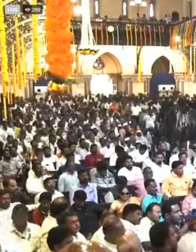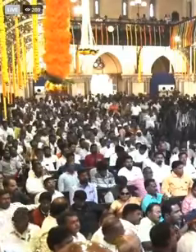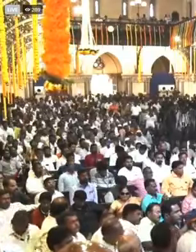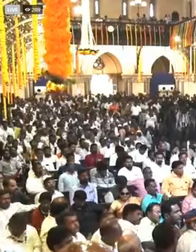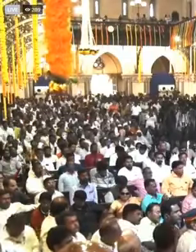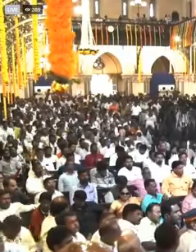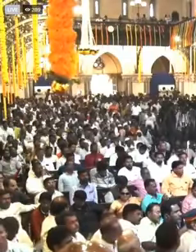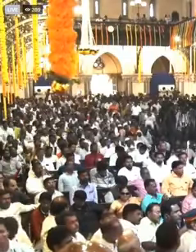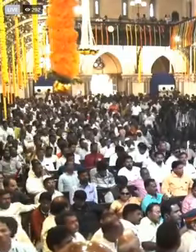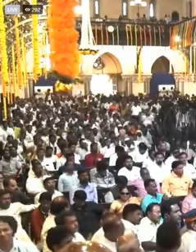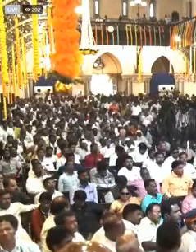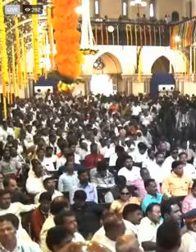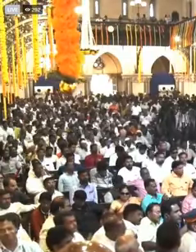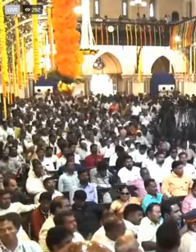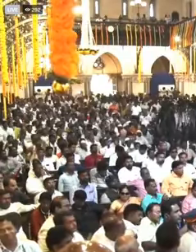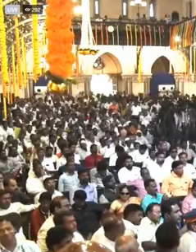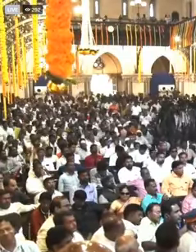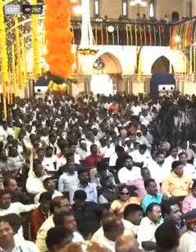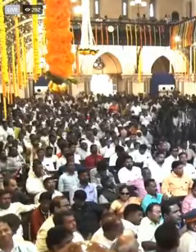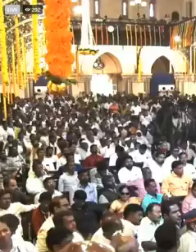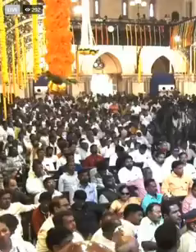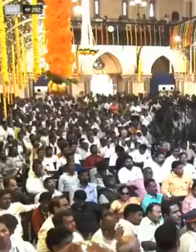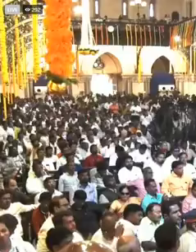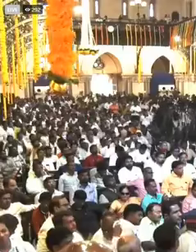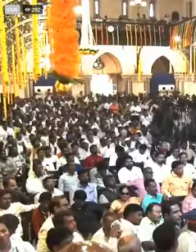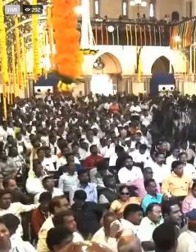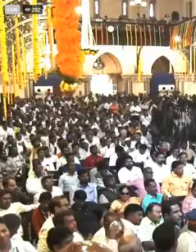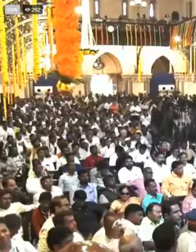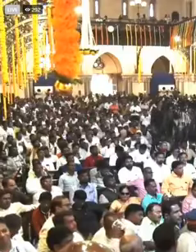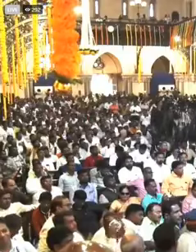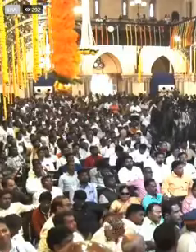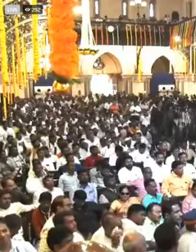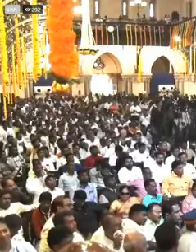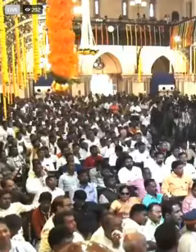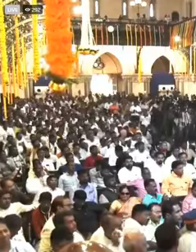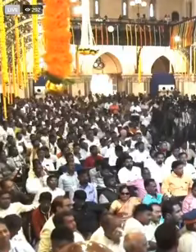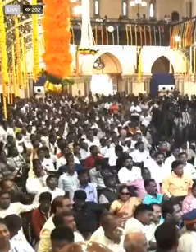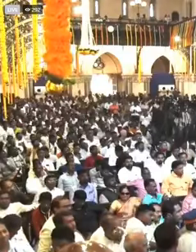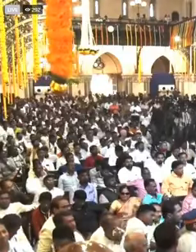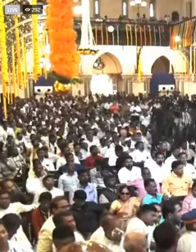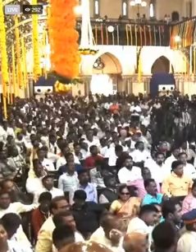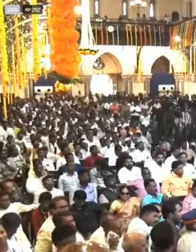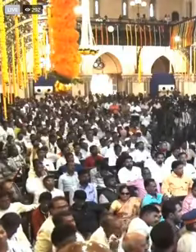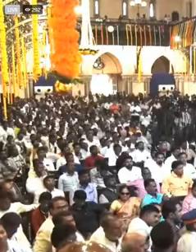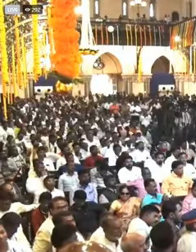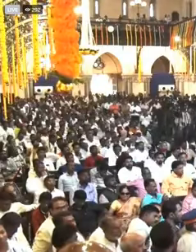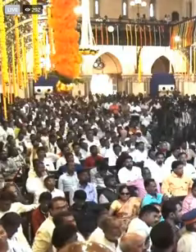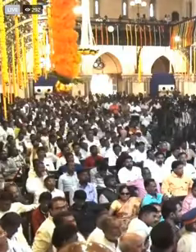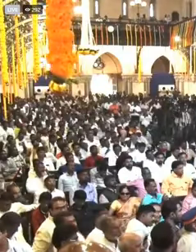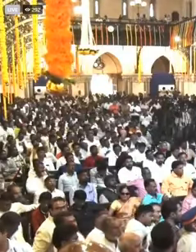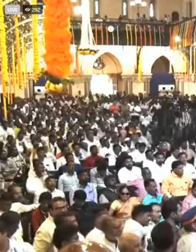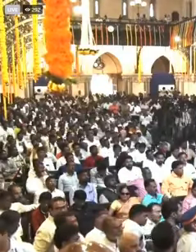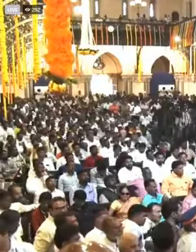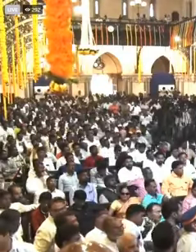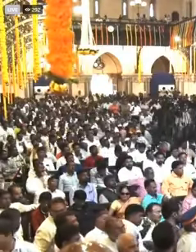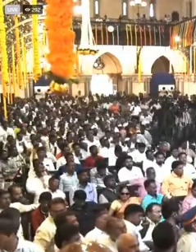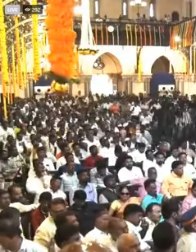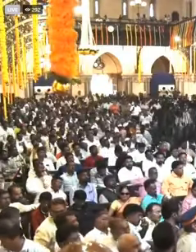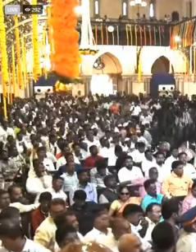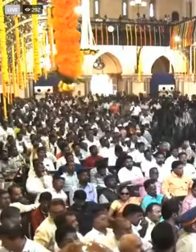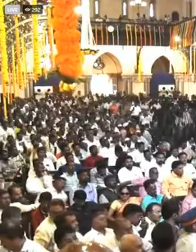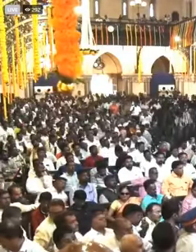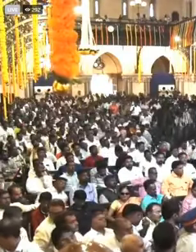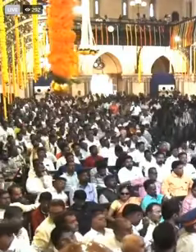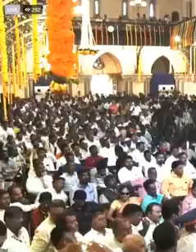आणखी आपल्याला या माध्यमातून काय काय मदत करता येईल ती देखील मदत या मंत्रालयाच्या माध्यमातून केली